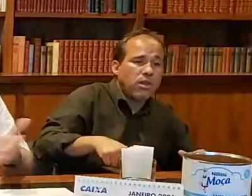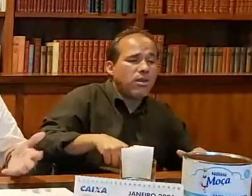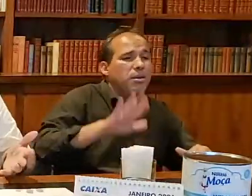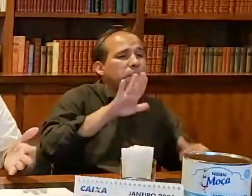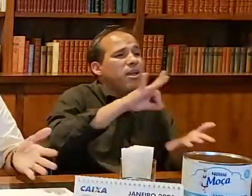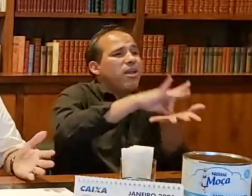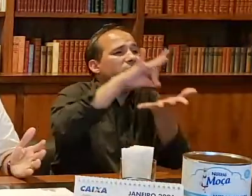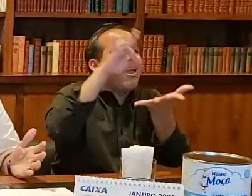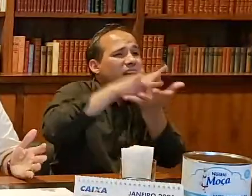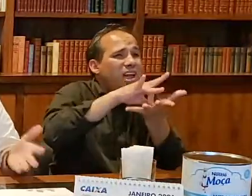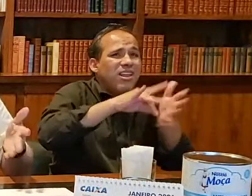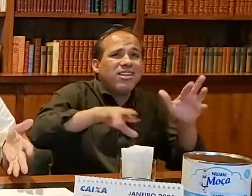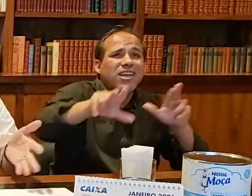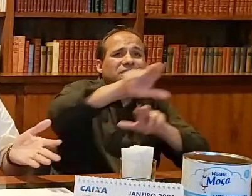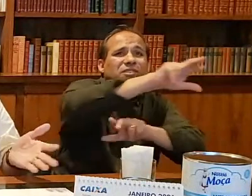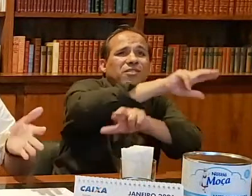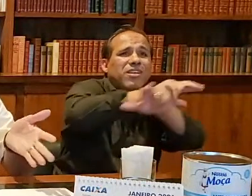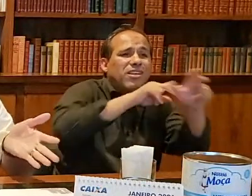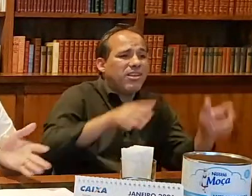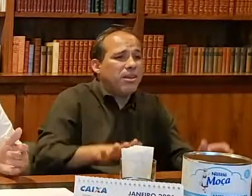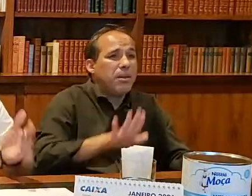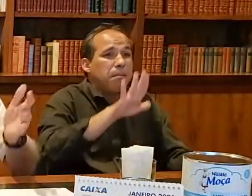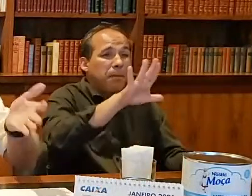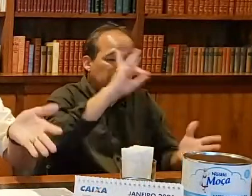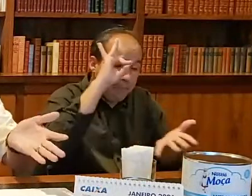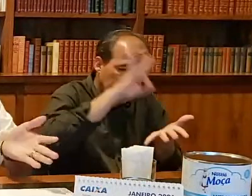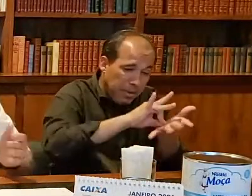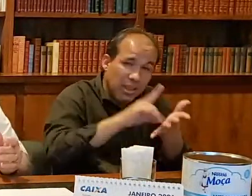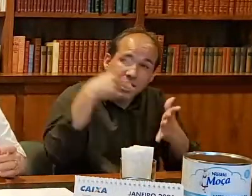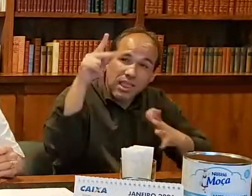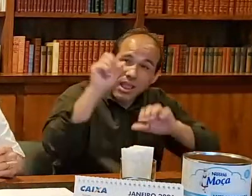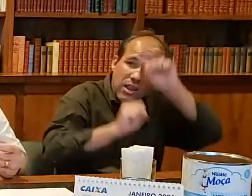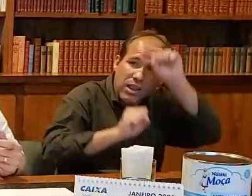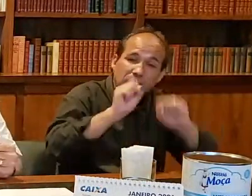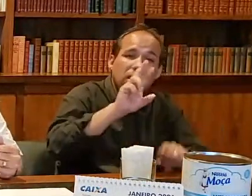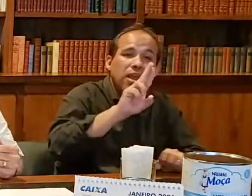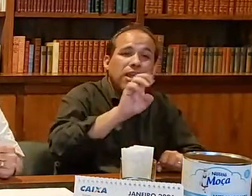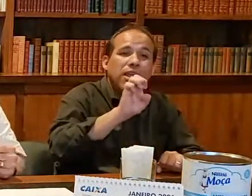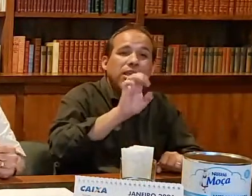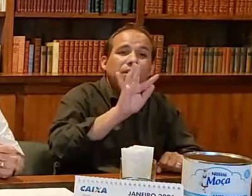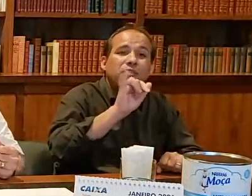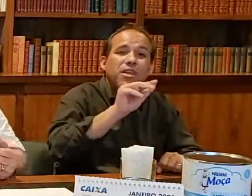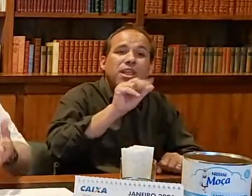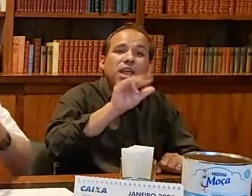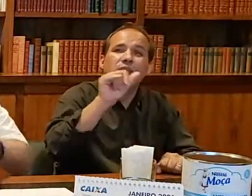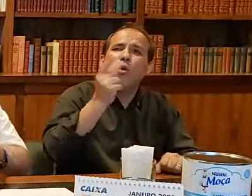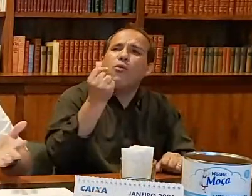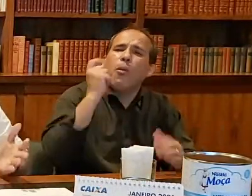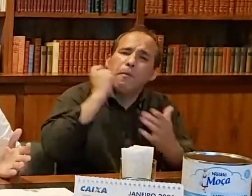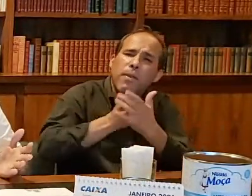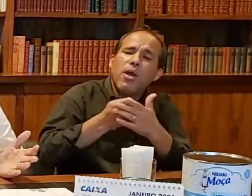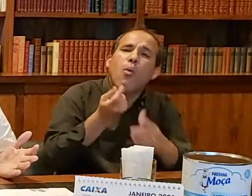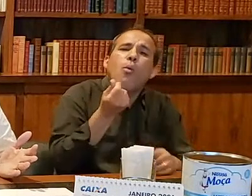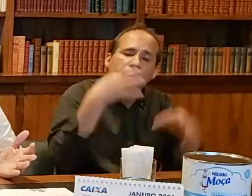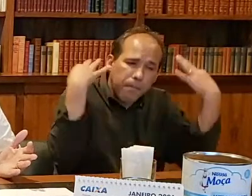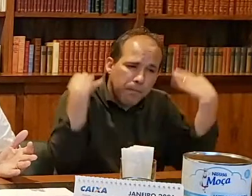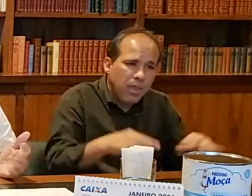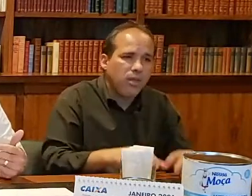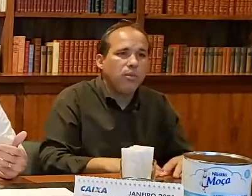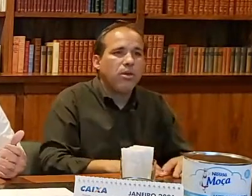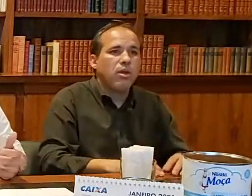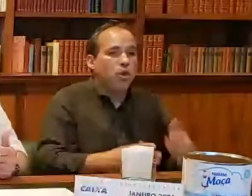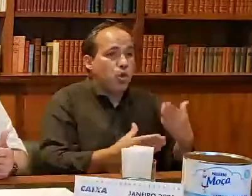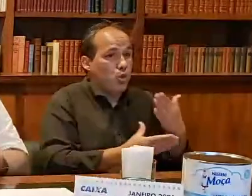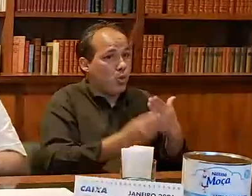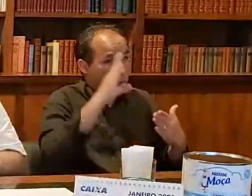Agora, como é realmente o preço na refinaria? O que que se leva em conta? Além do preço do dólar atualmente vigente